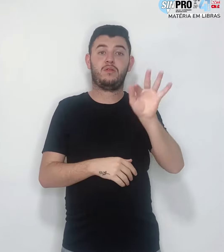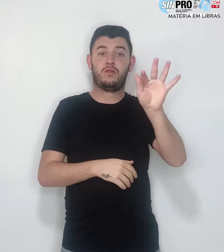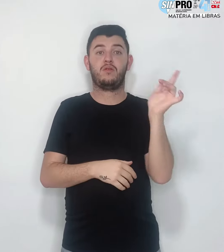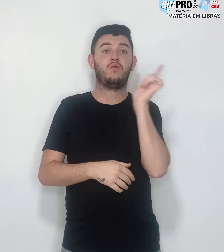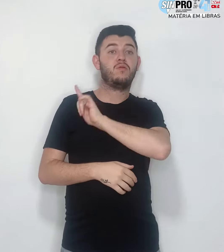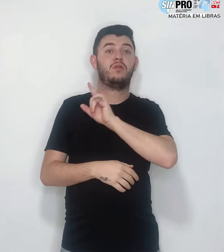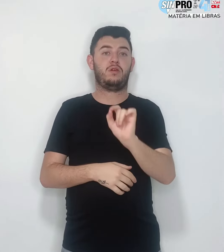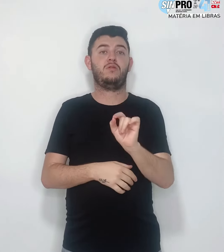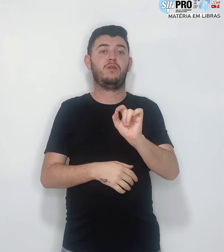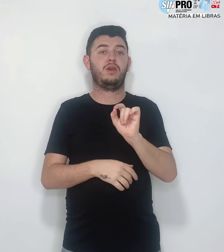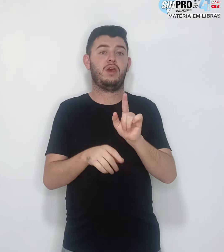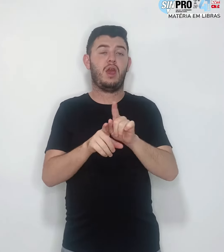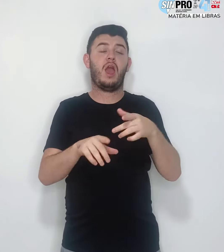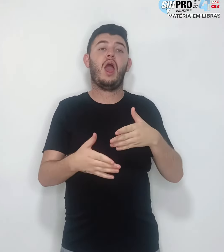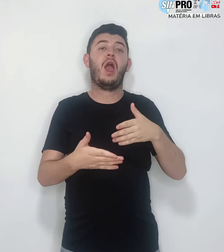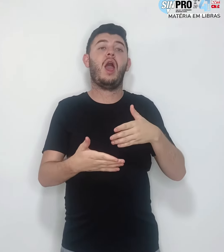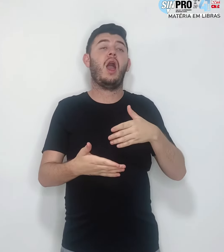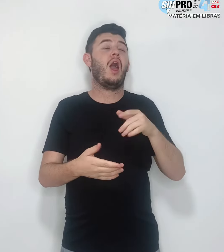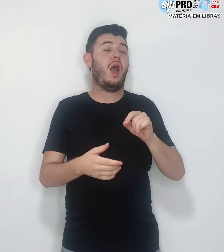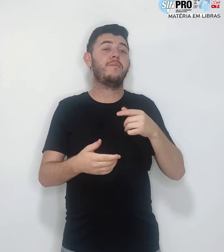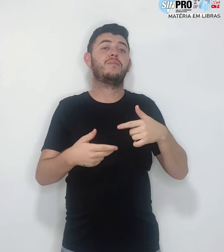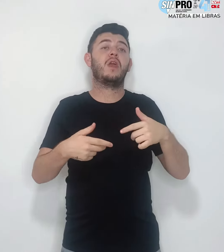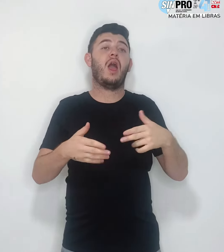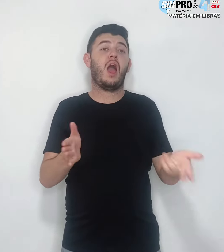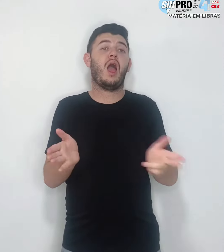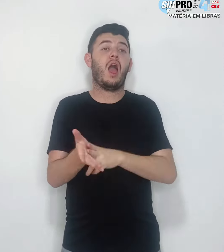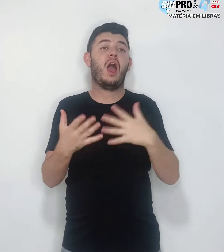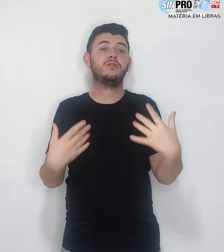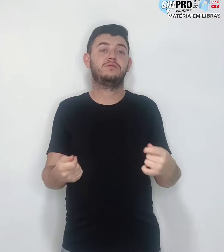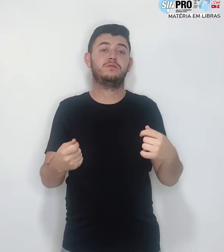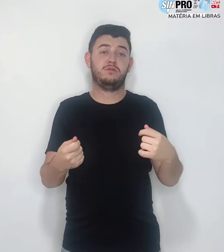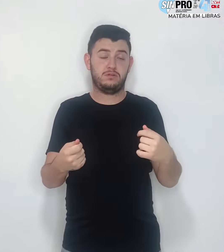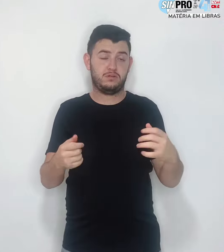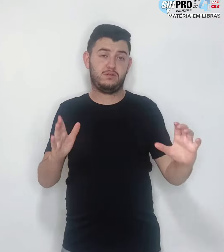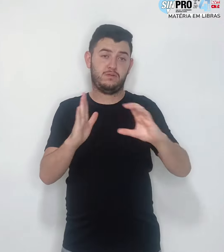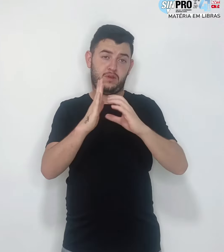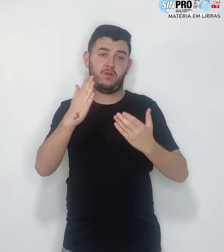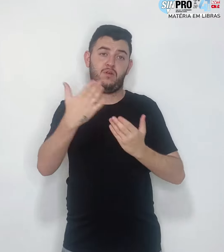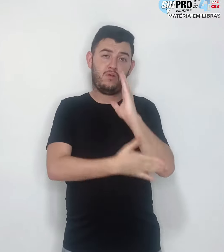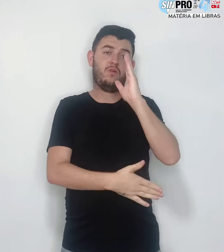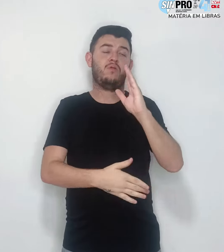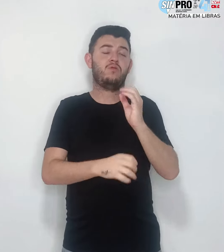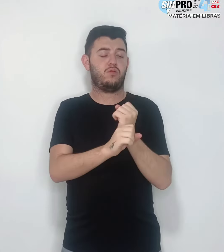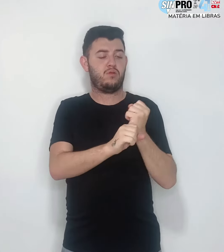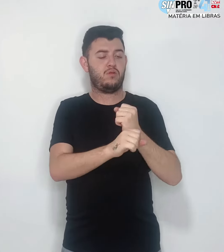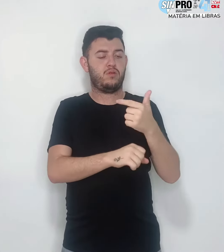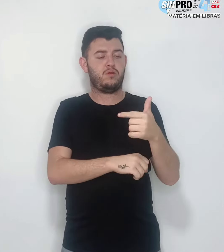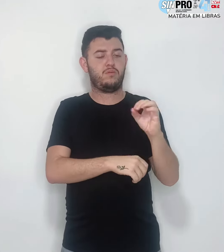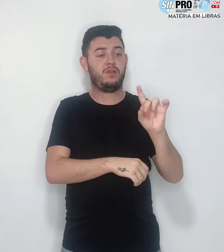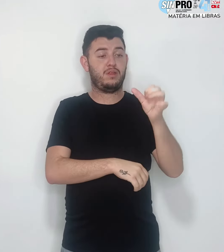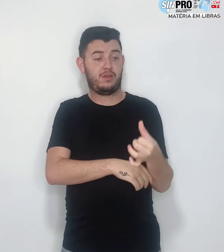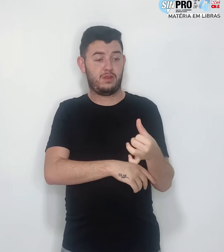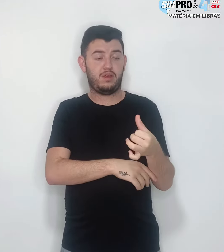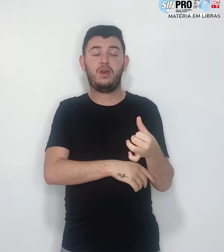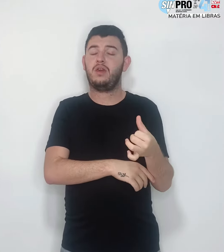821 professores e professoras aprovados no concurso de 2016.